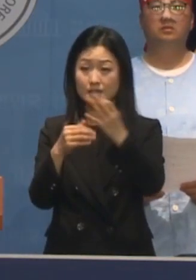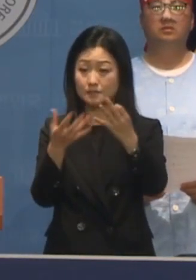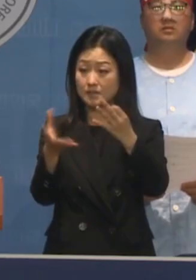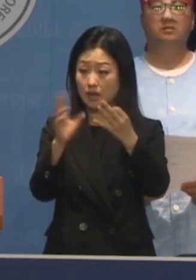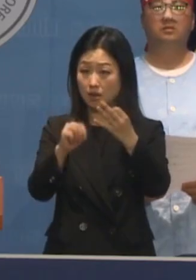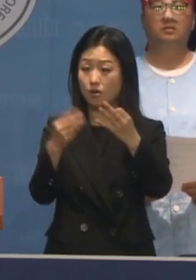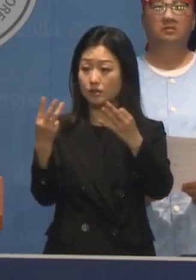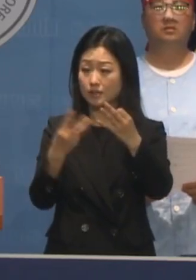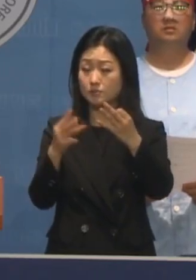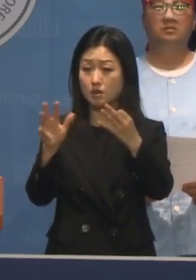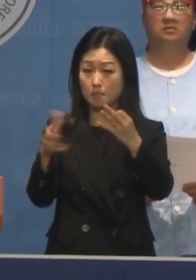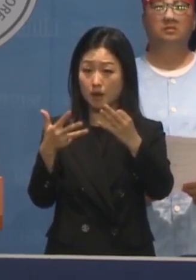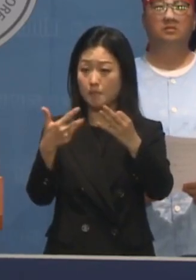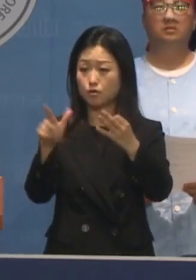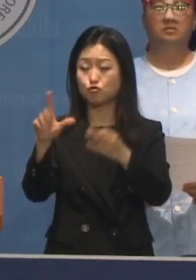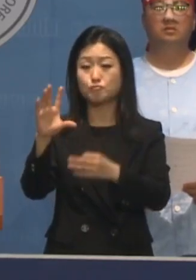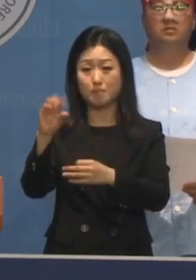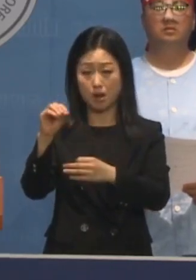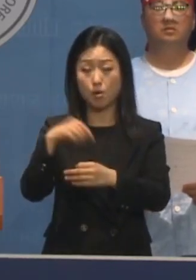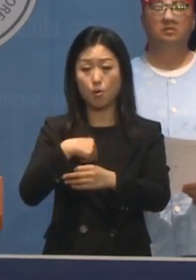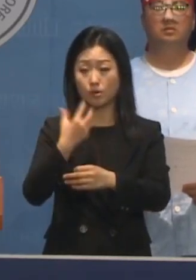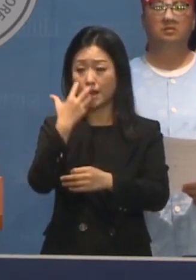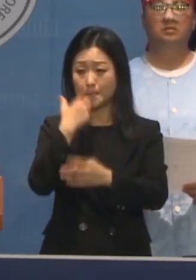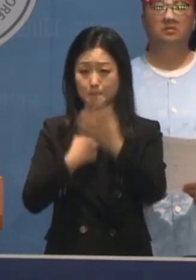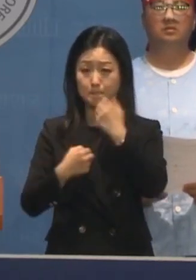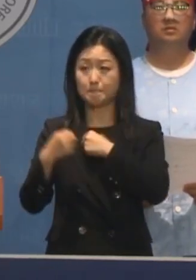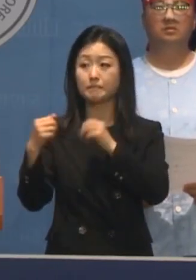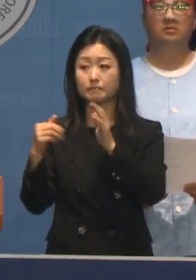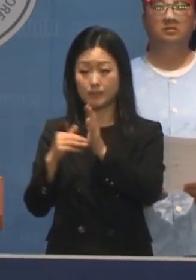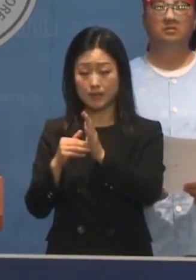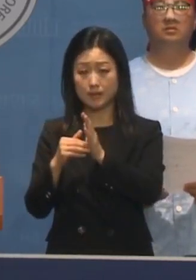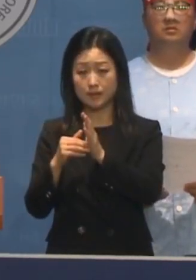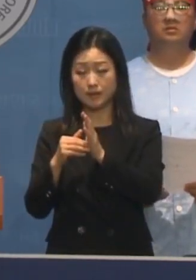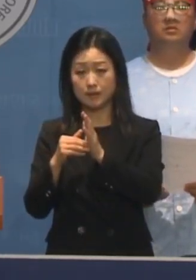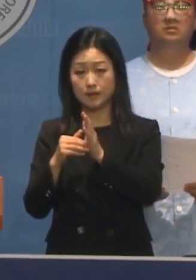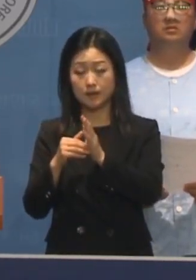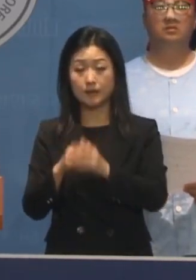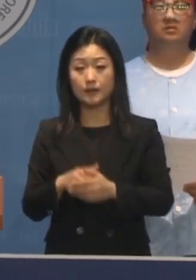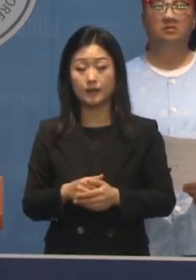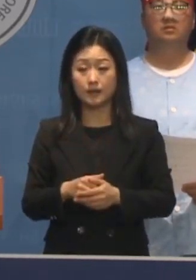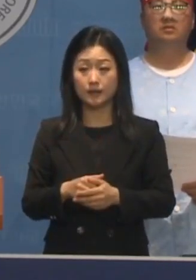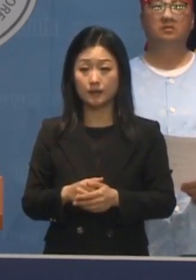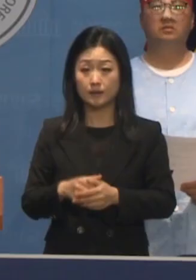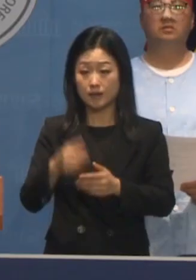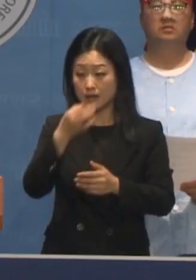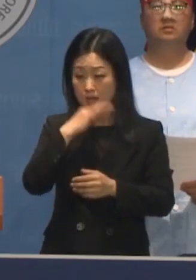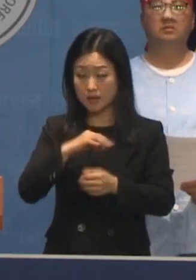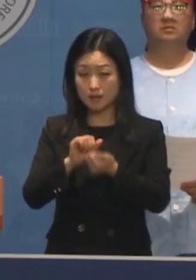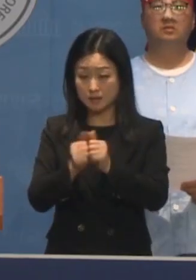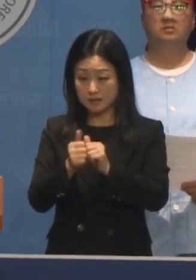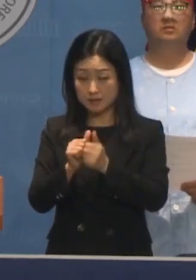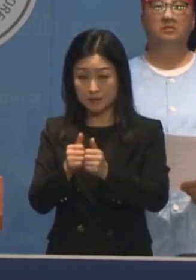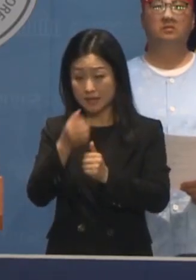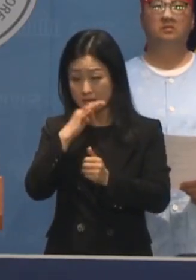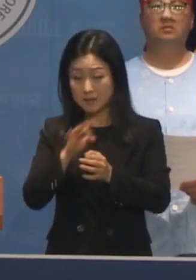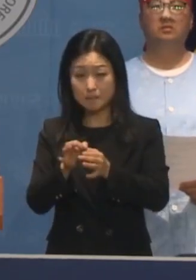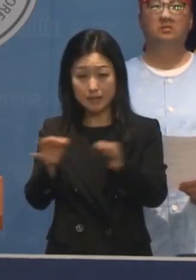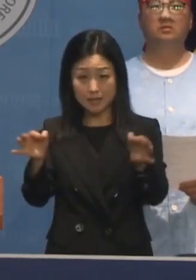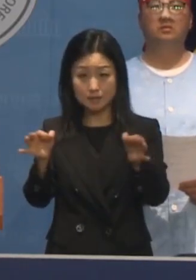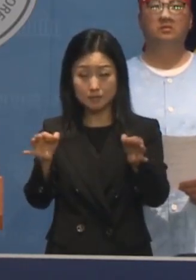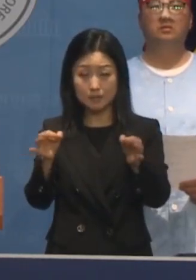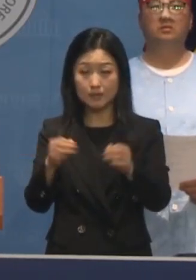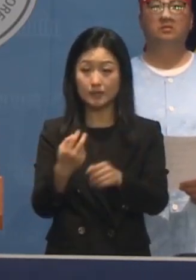14억 3,806만 원을 혼자 꿀꺽하였던 것이다. 정기선 배당금 추산 금액은